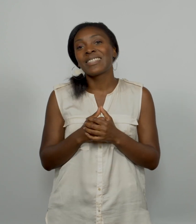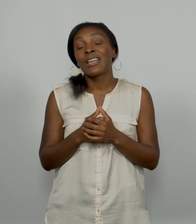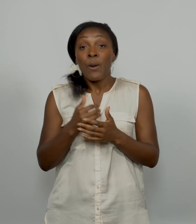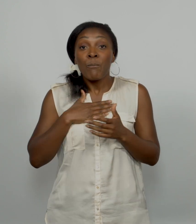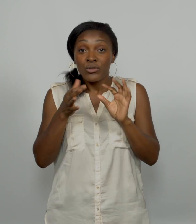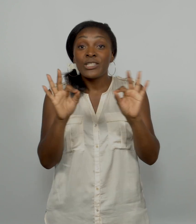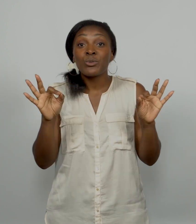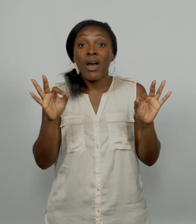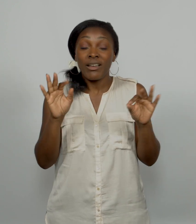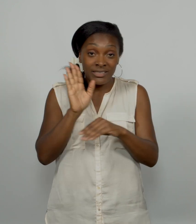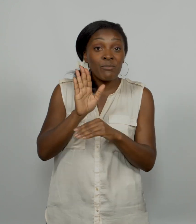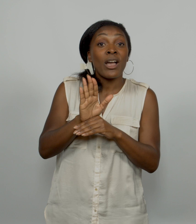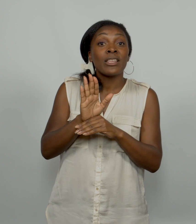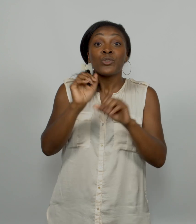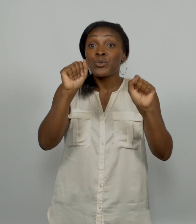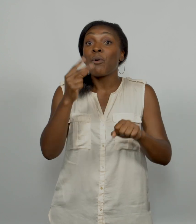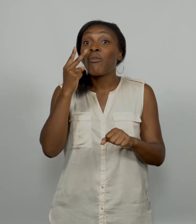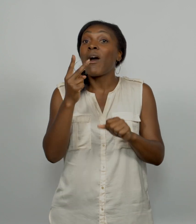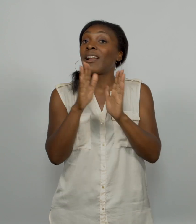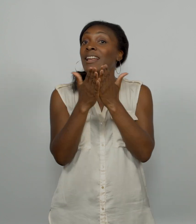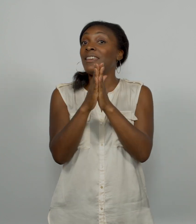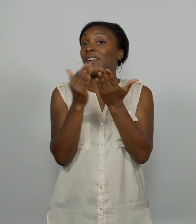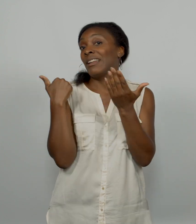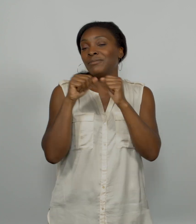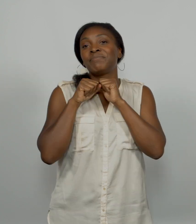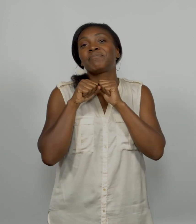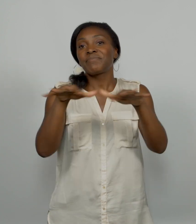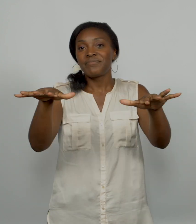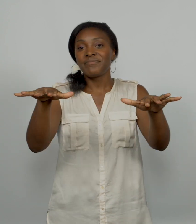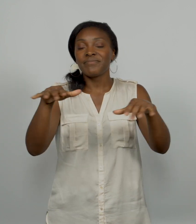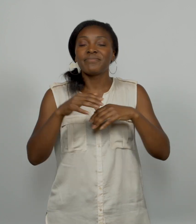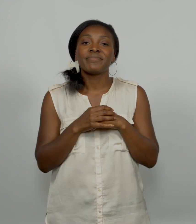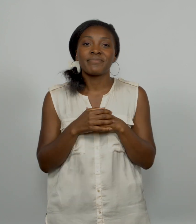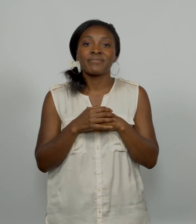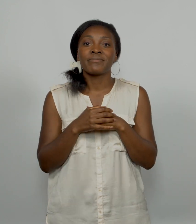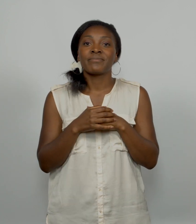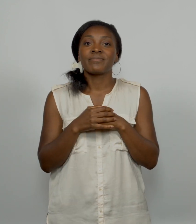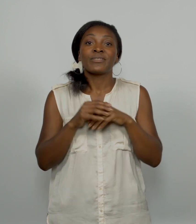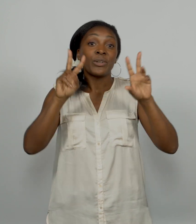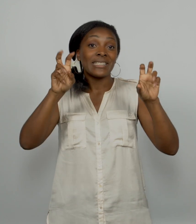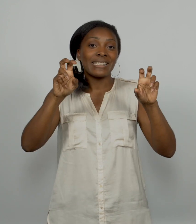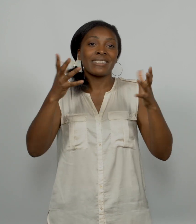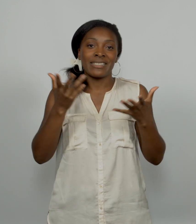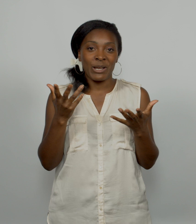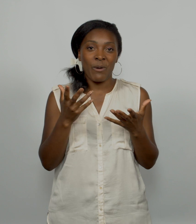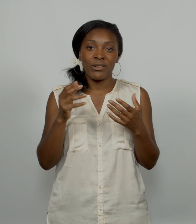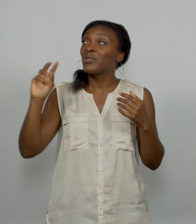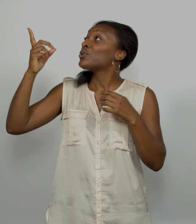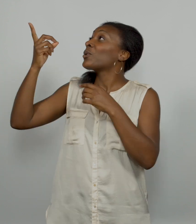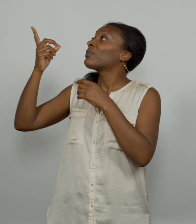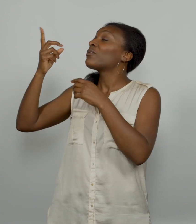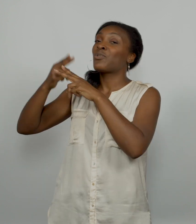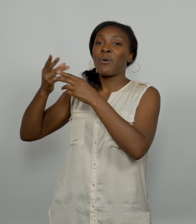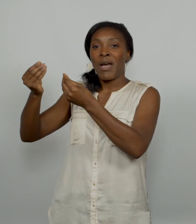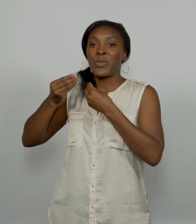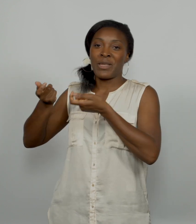pouvez retrouver mon histoire, mon témoignage dans le livre qui vient de sortir, paru aux éditions Première Partie. Le titre, c'est « Il m'a